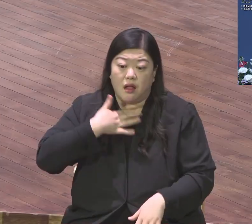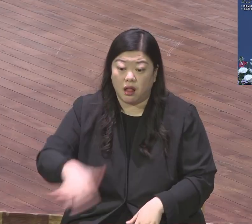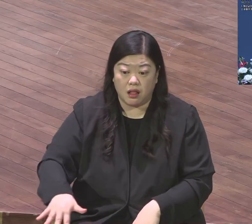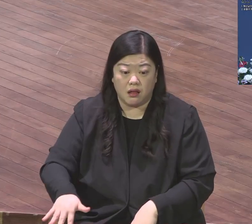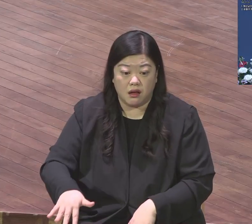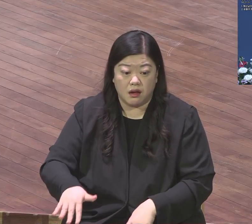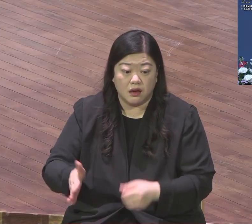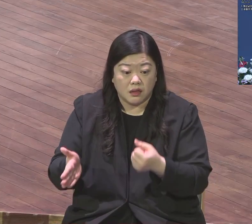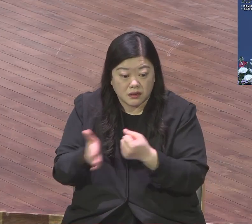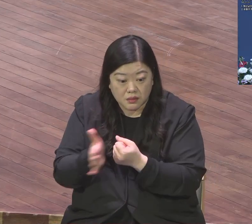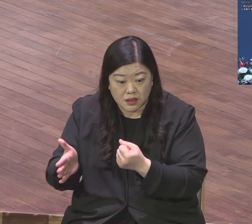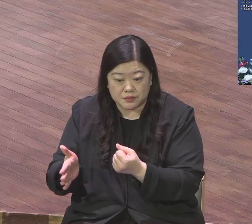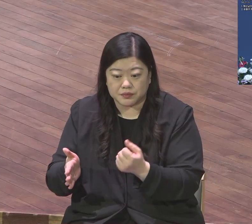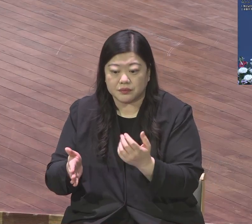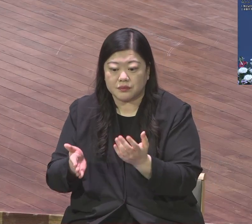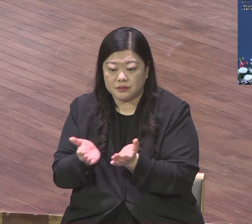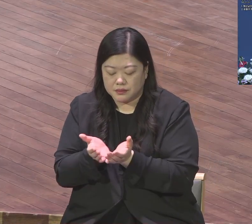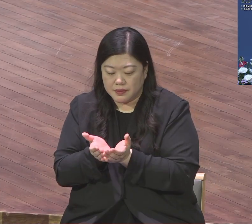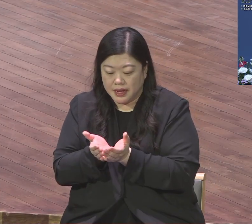젖었더라.